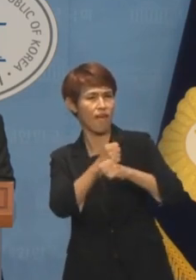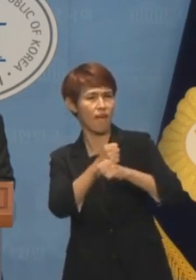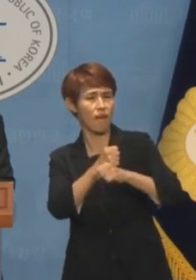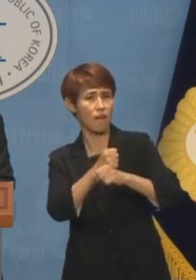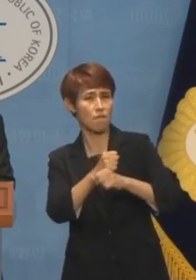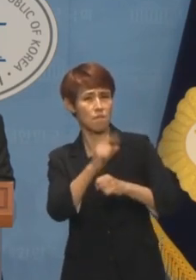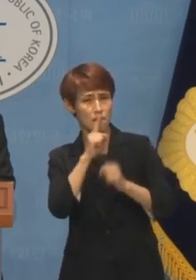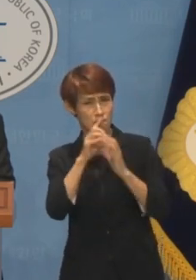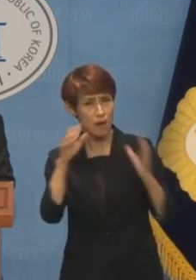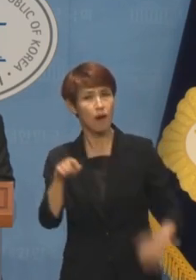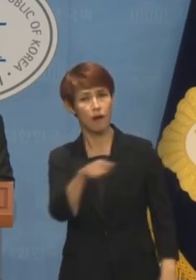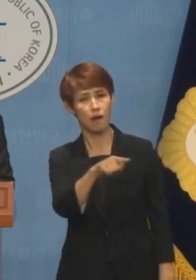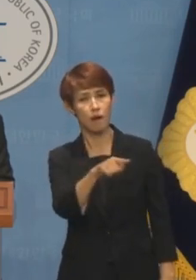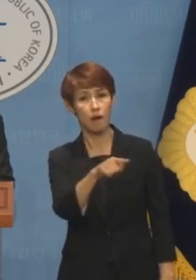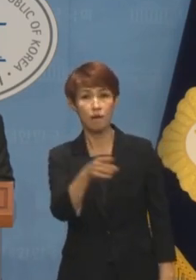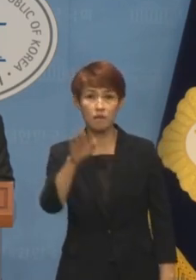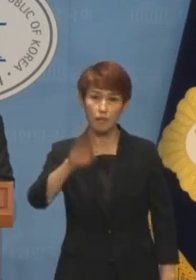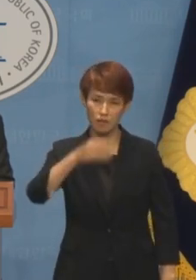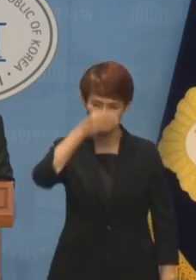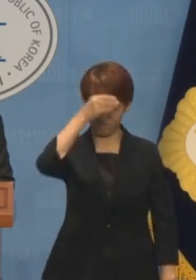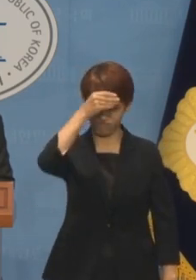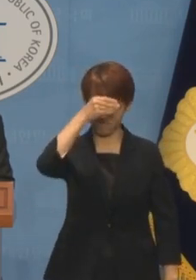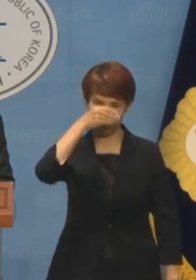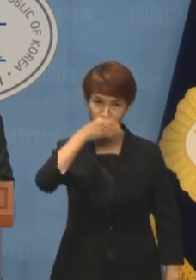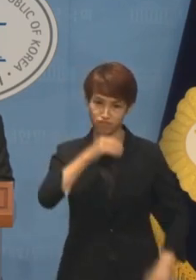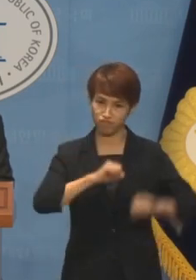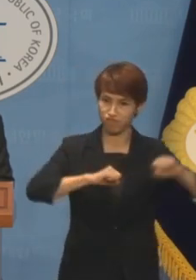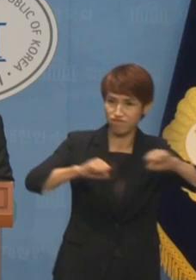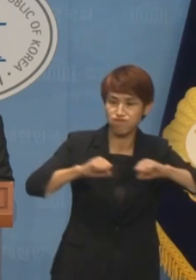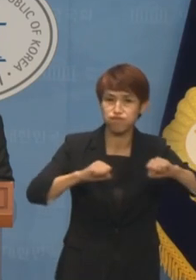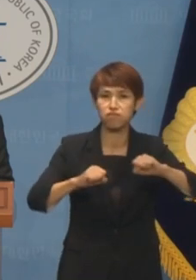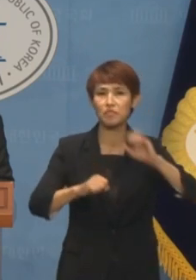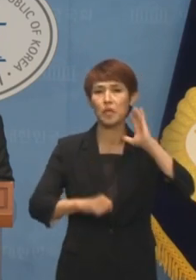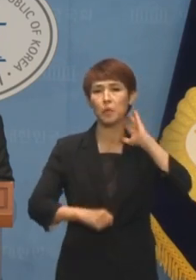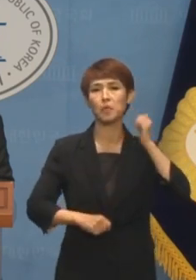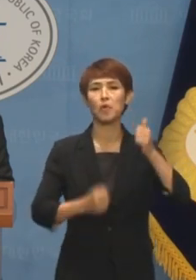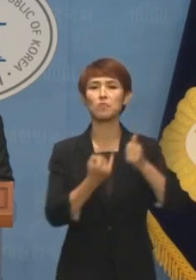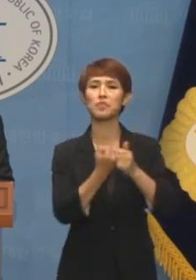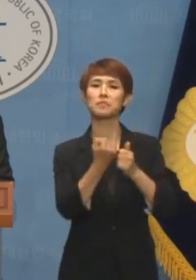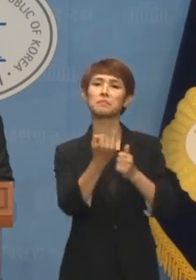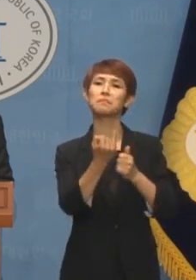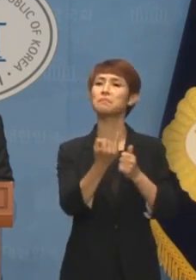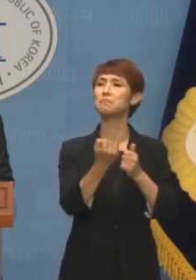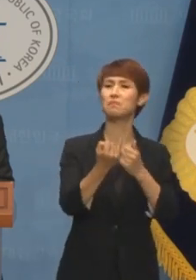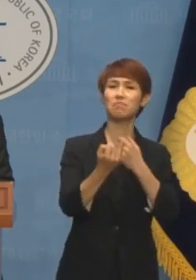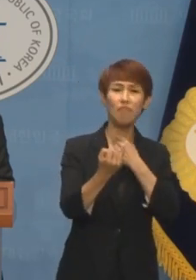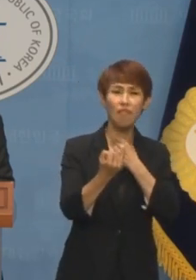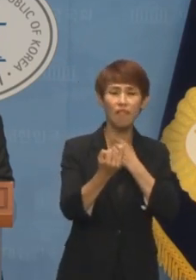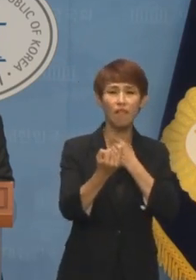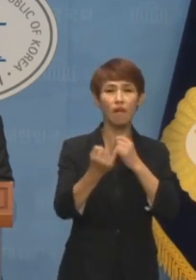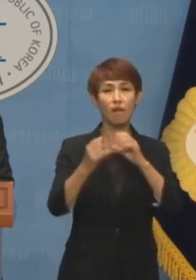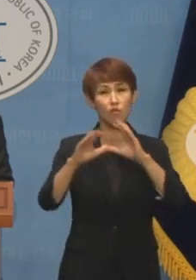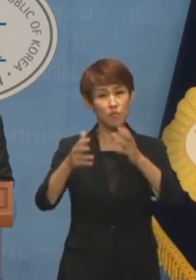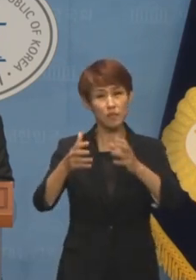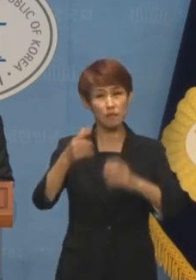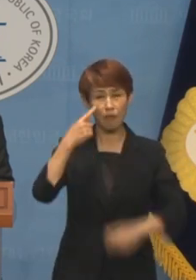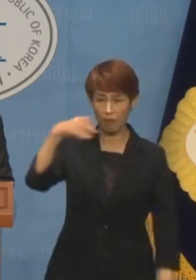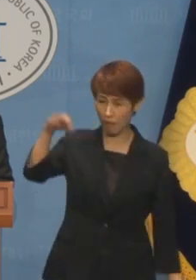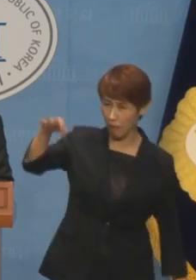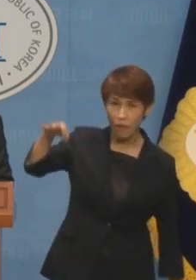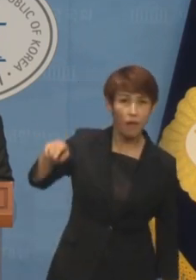높습니다. 그런데 뻔뻔하게 활동을 재개해 대통령 부인 역할을 하겠다니 국민이 우습습니까?